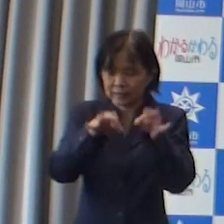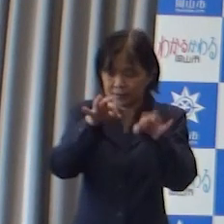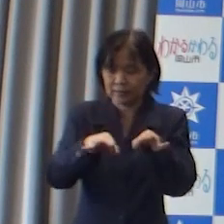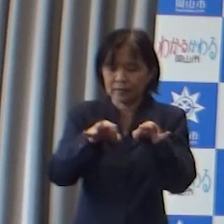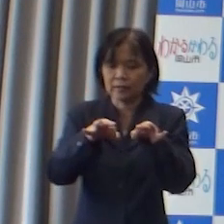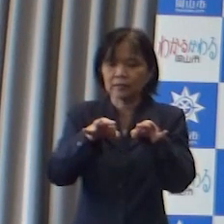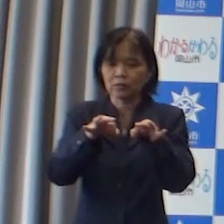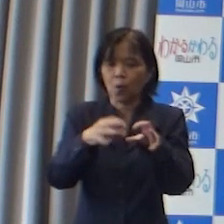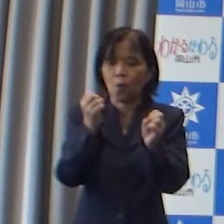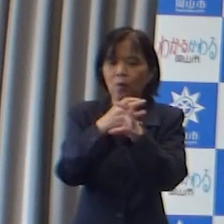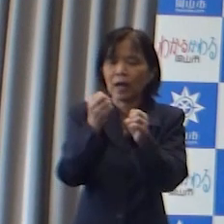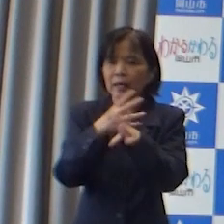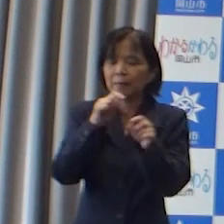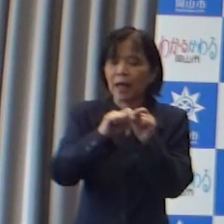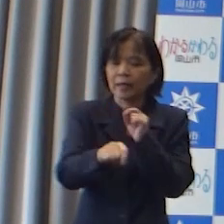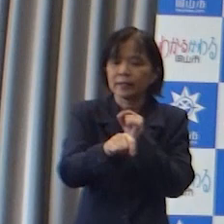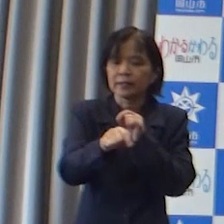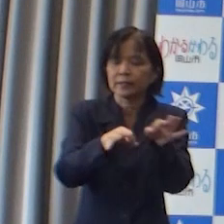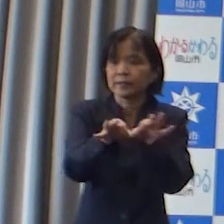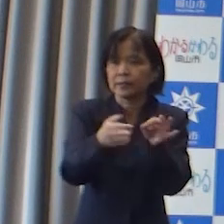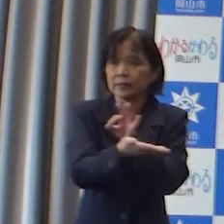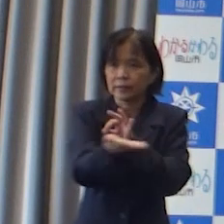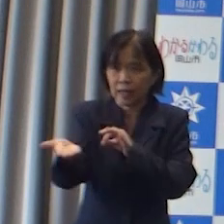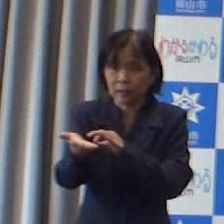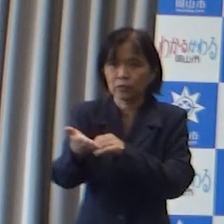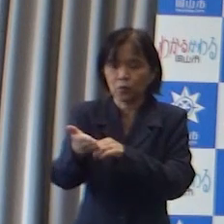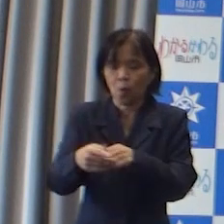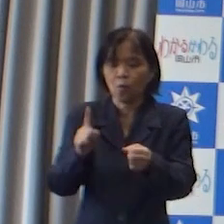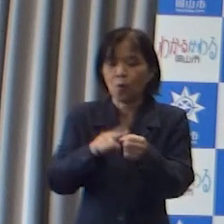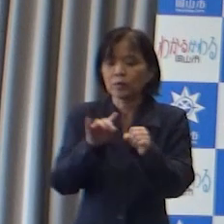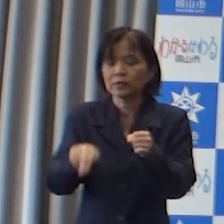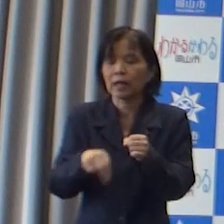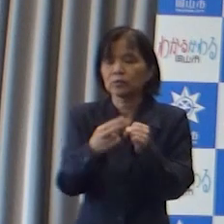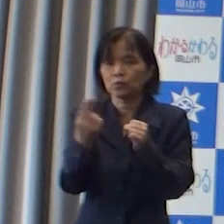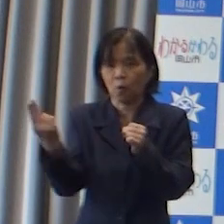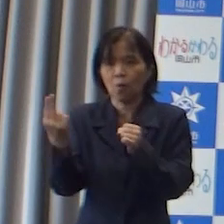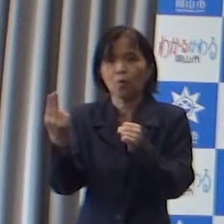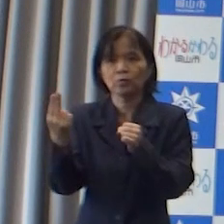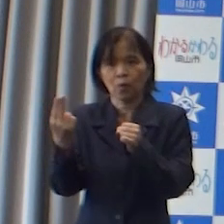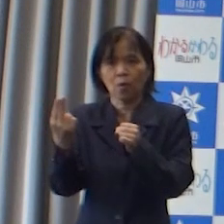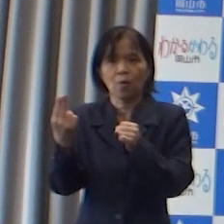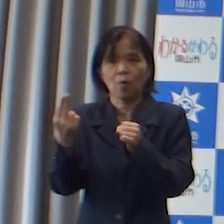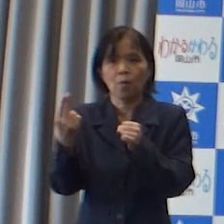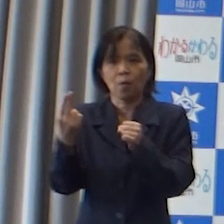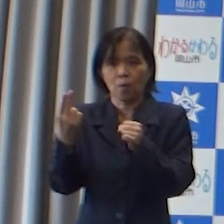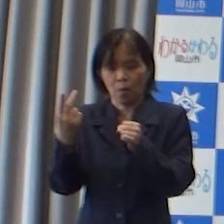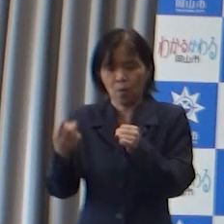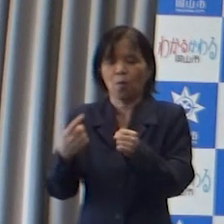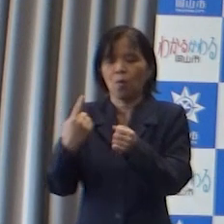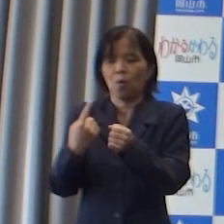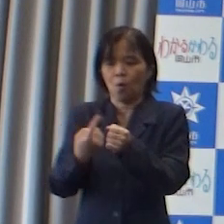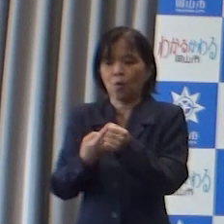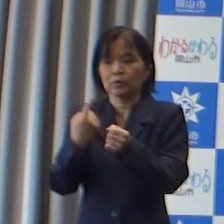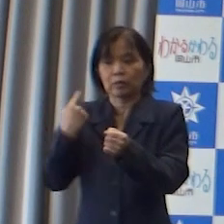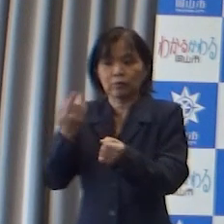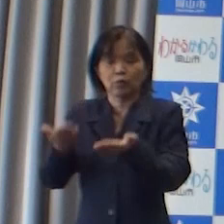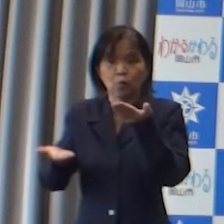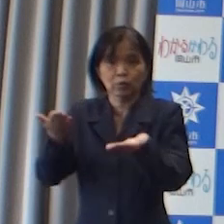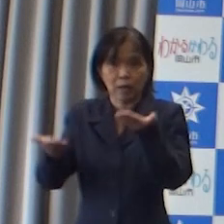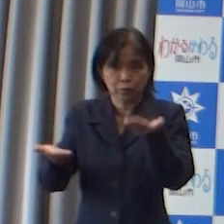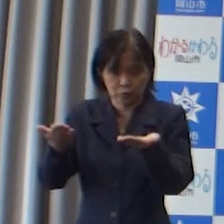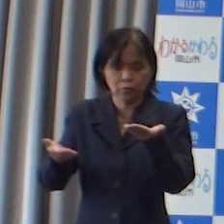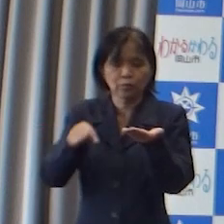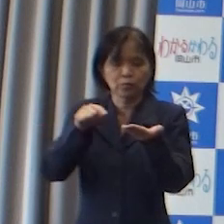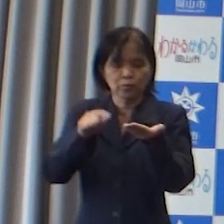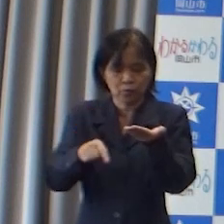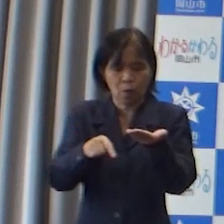の月報によりますと、本年度の設備投資額は前年度比プラス 8.4%